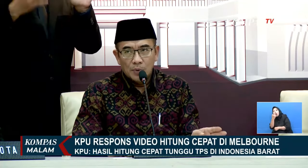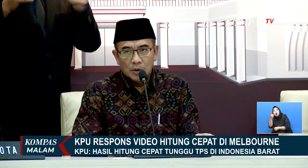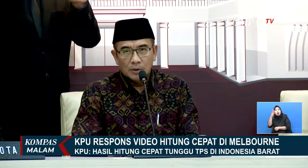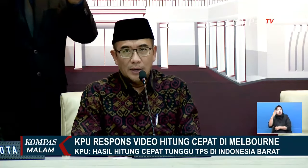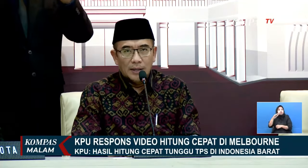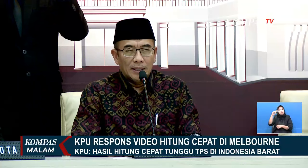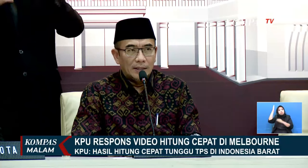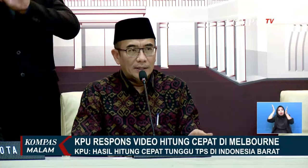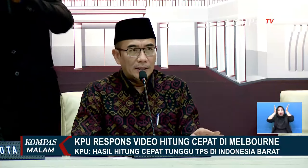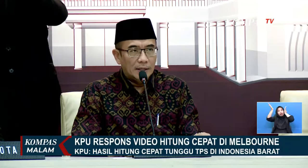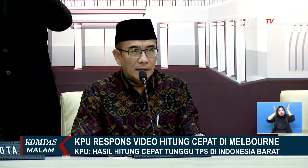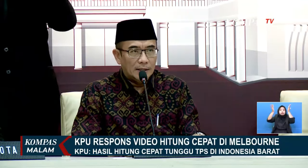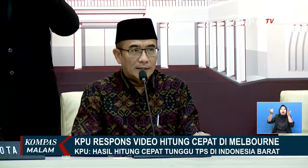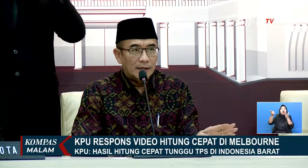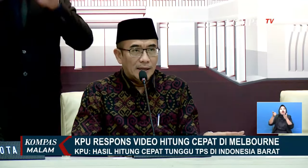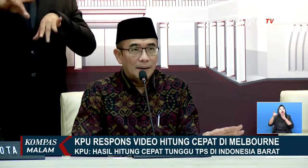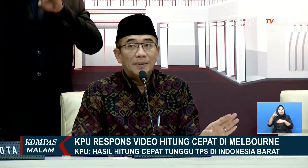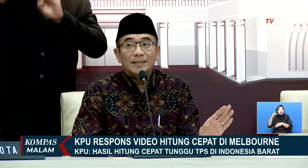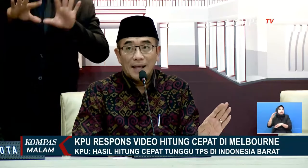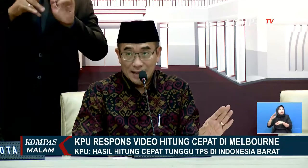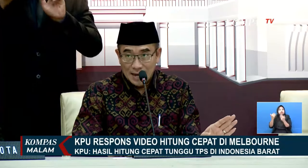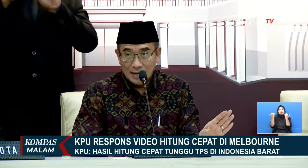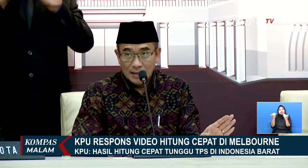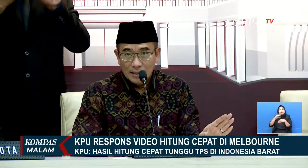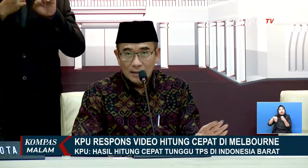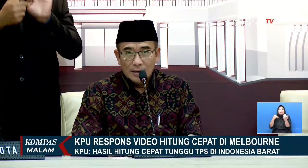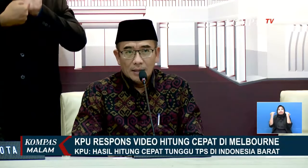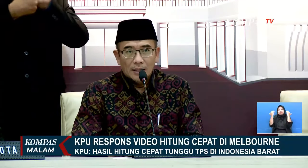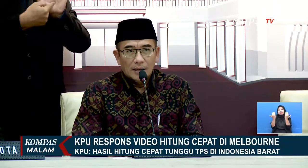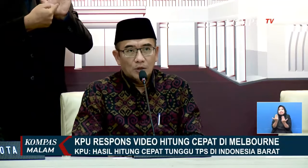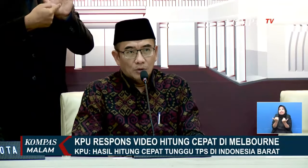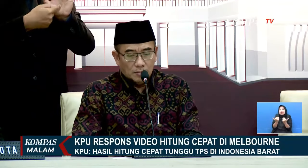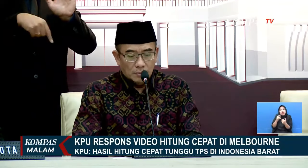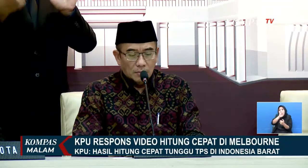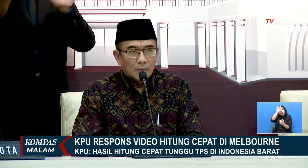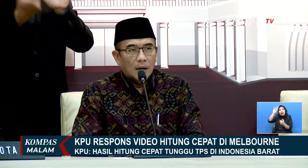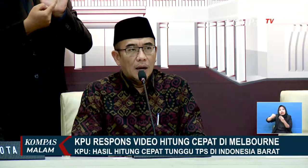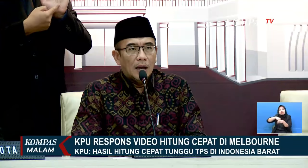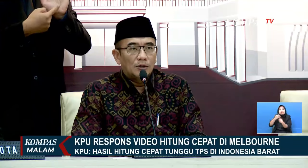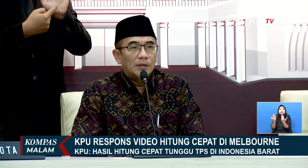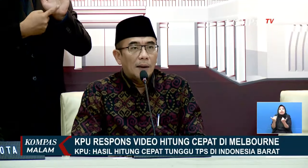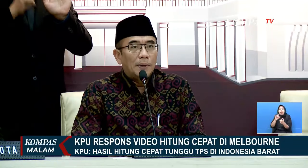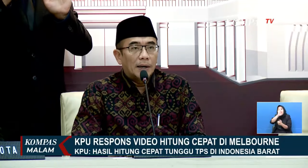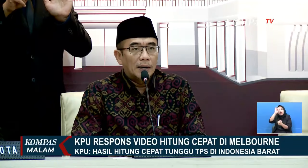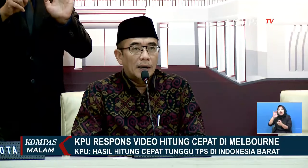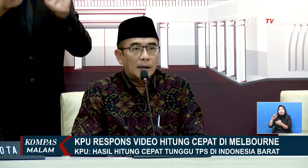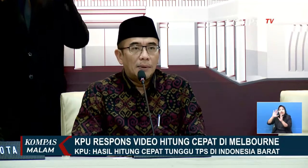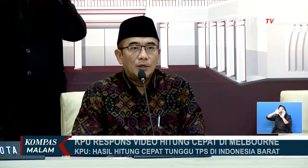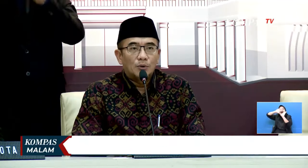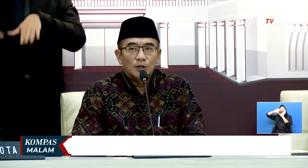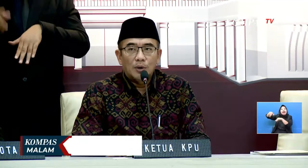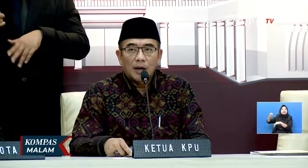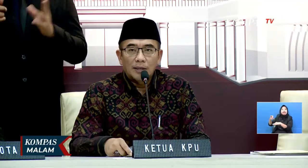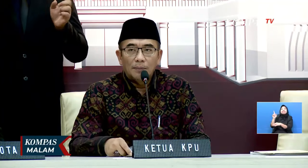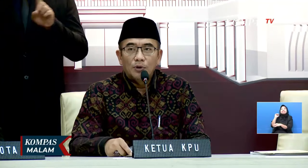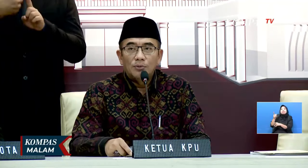Kuala Lumpur di Sydney di Jedah misalkan ya itu harus diabaikan karena